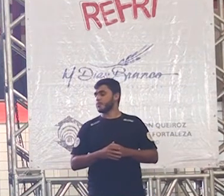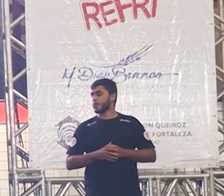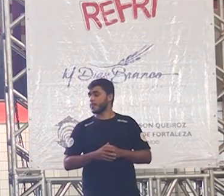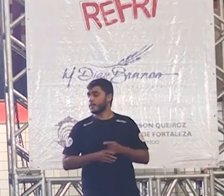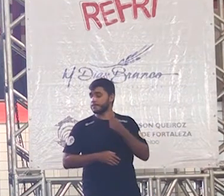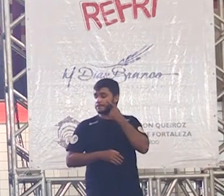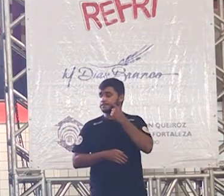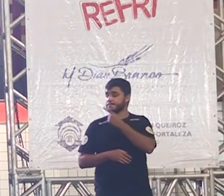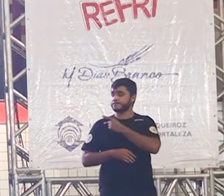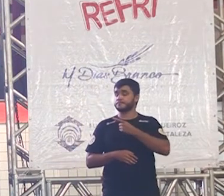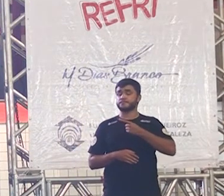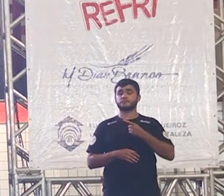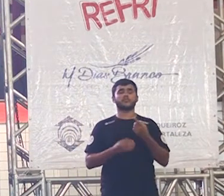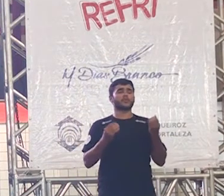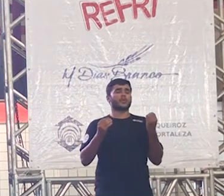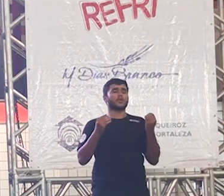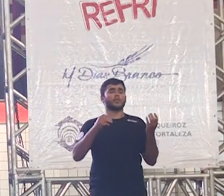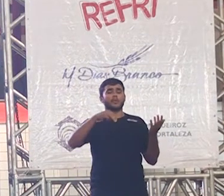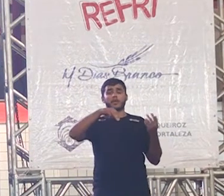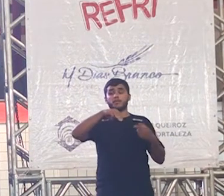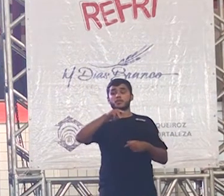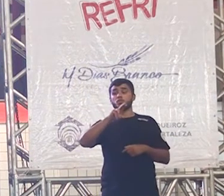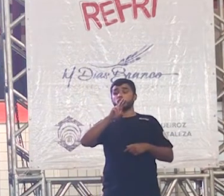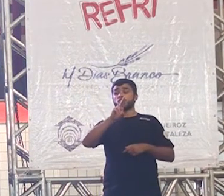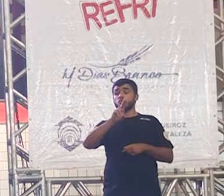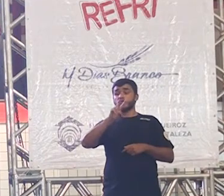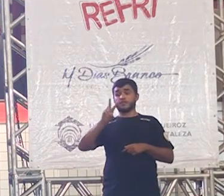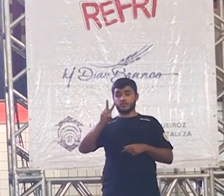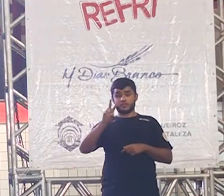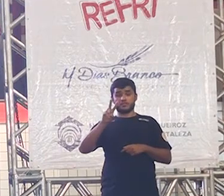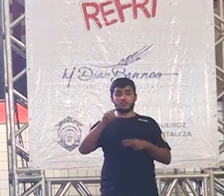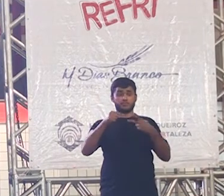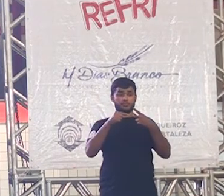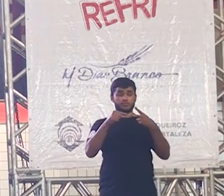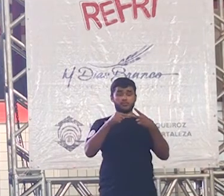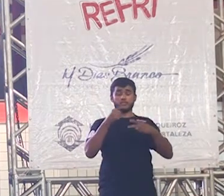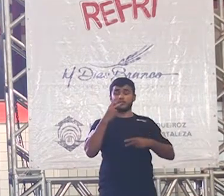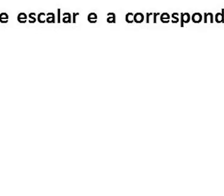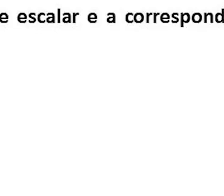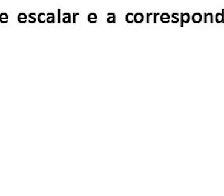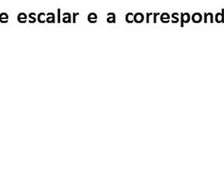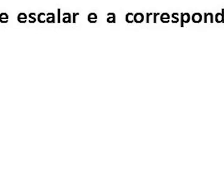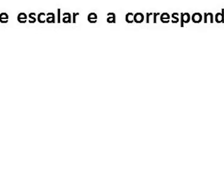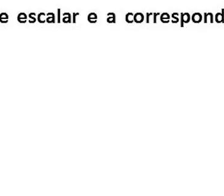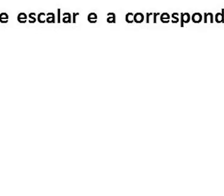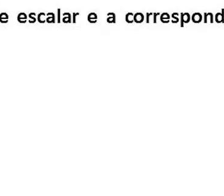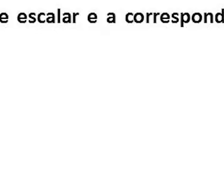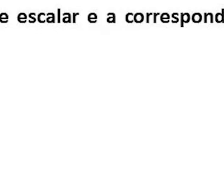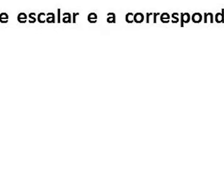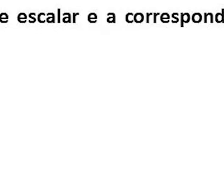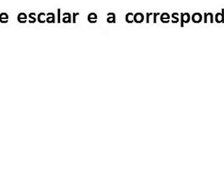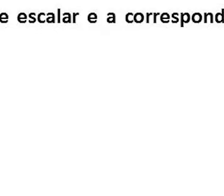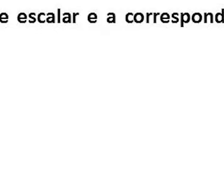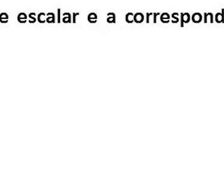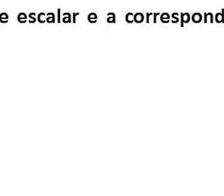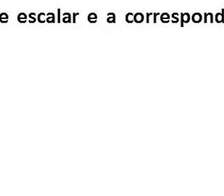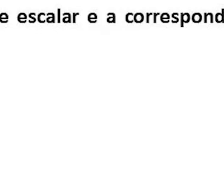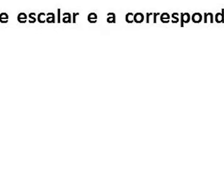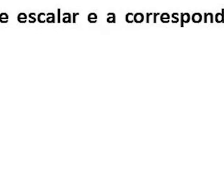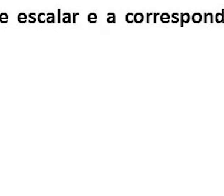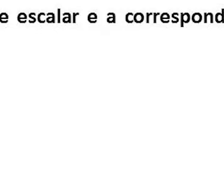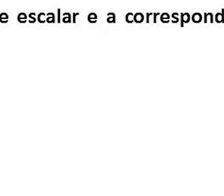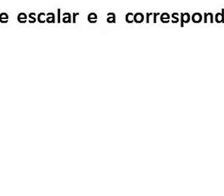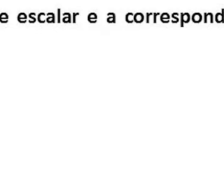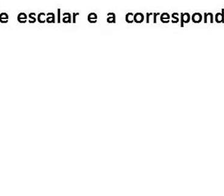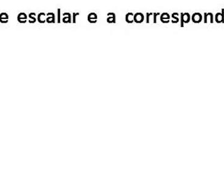Ainda com relação ao movimento variado, a gente vai lembrar que a aceleração vai ser a variação da velocidade pelo tempo. Sistema Internacional de